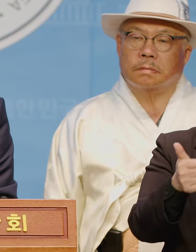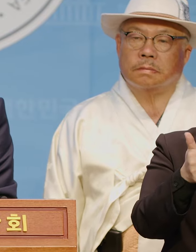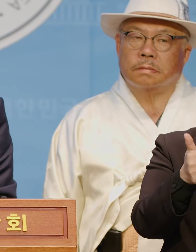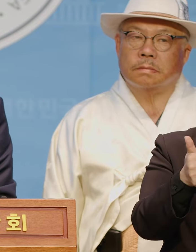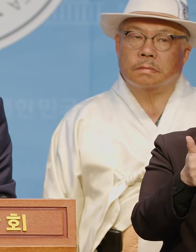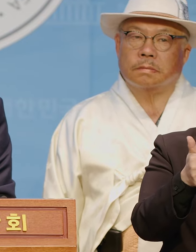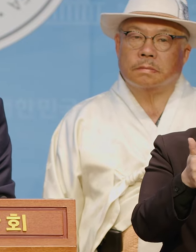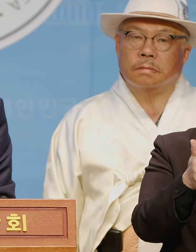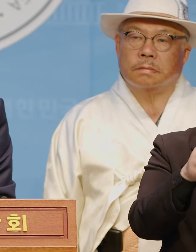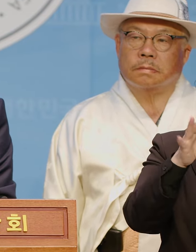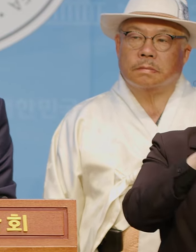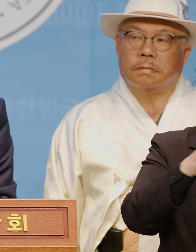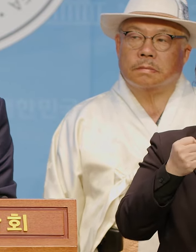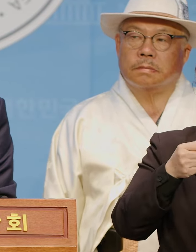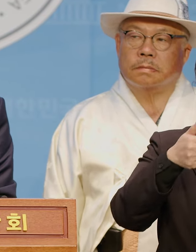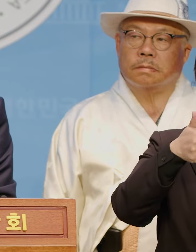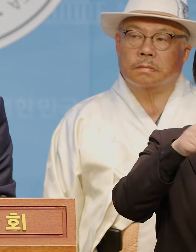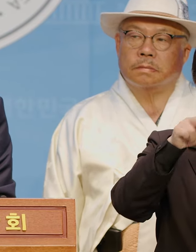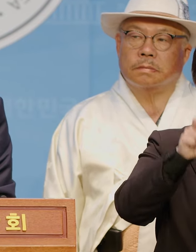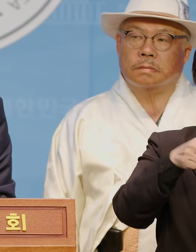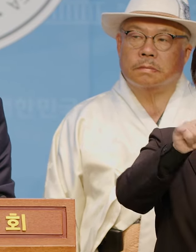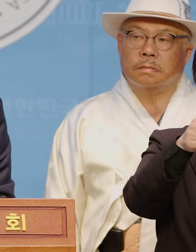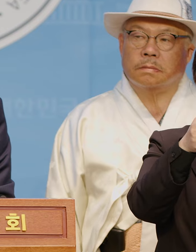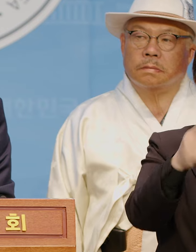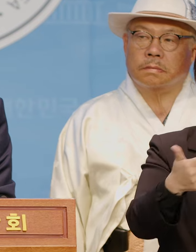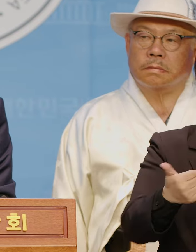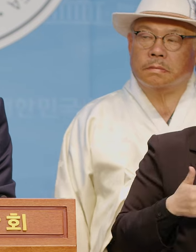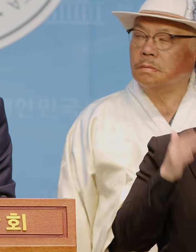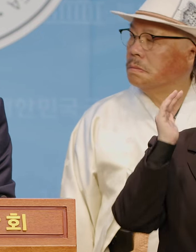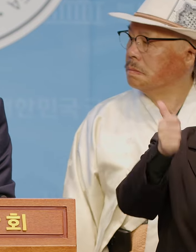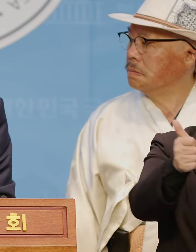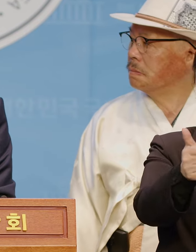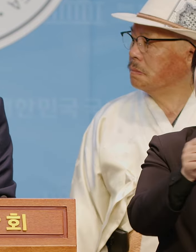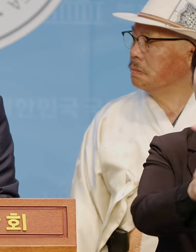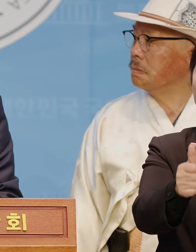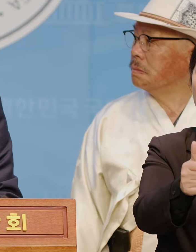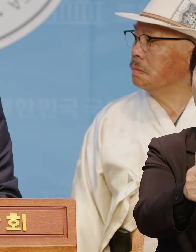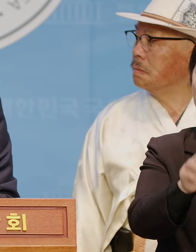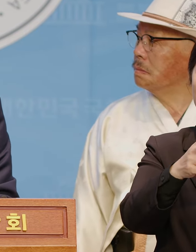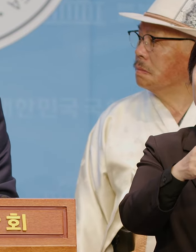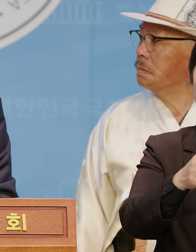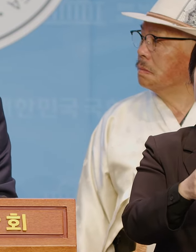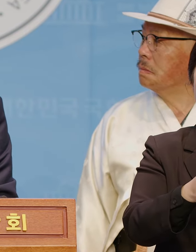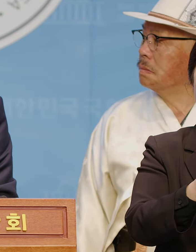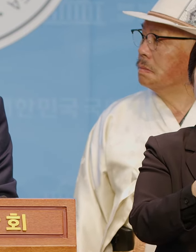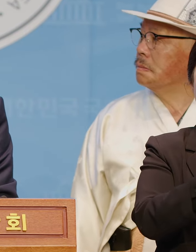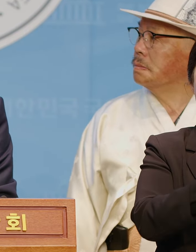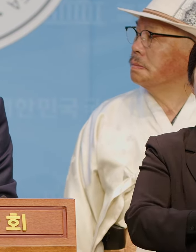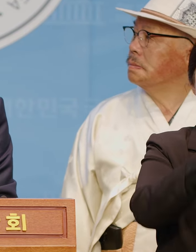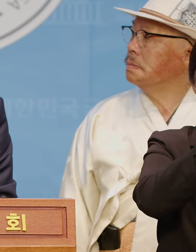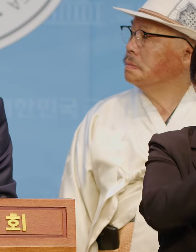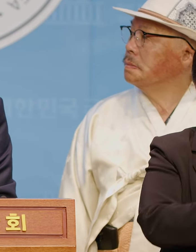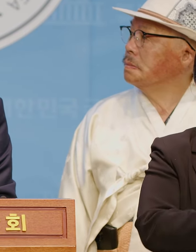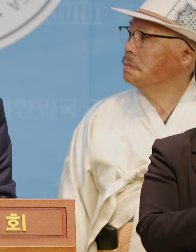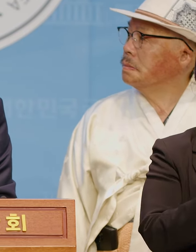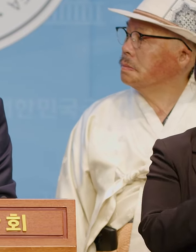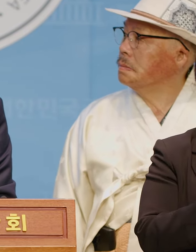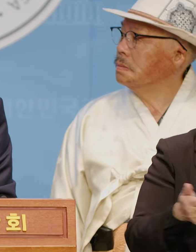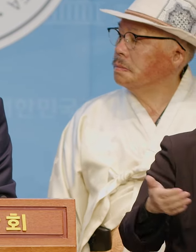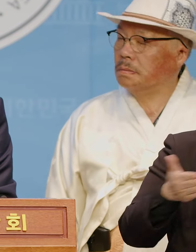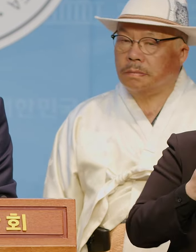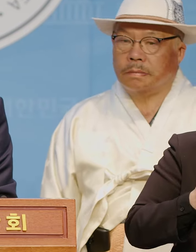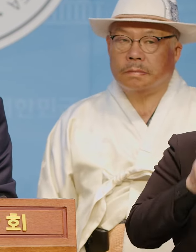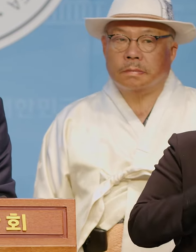힘 김기현 전 대표가 지난 국민의 힘 전당 대에서 본인에게 지원을 요청했다고